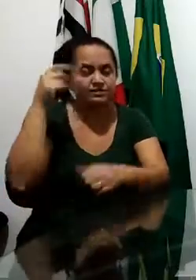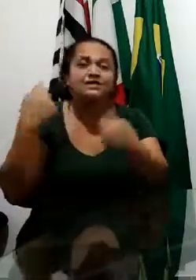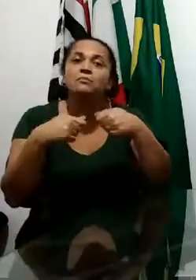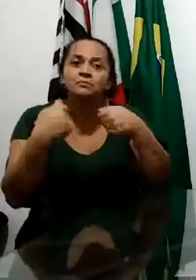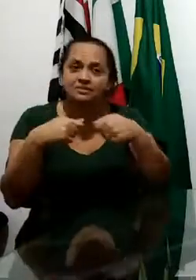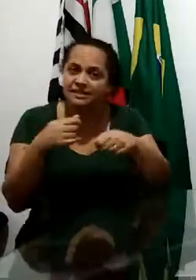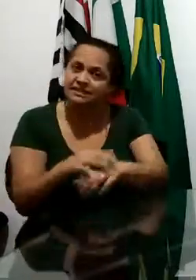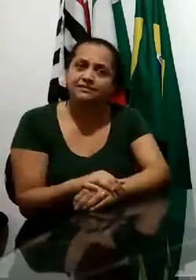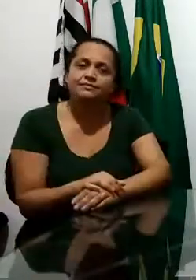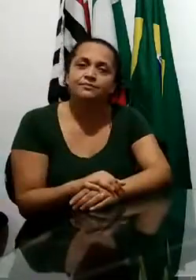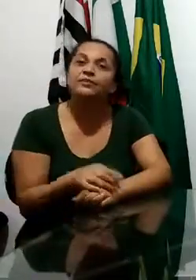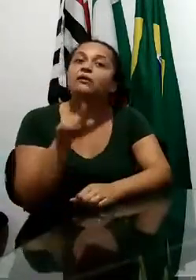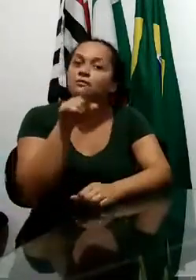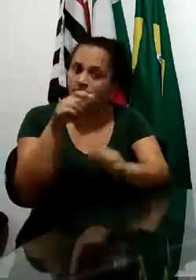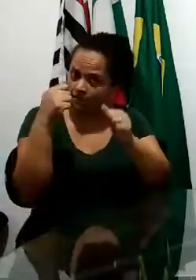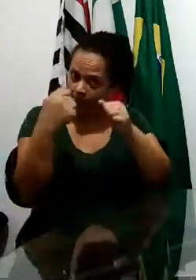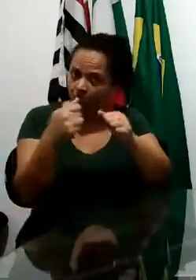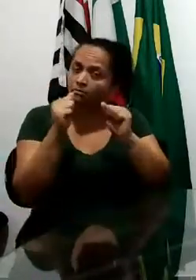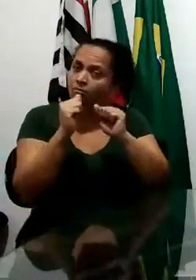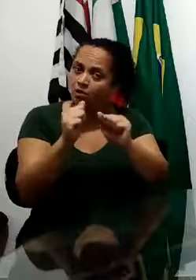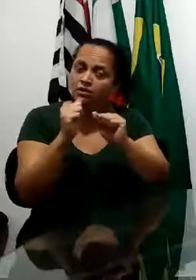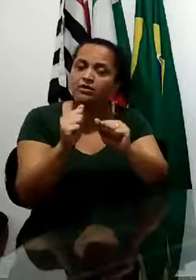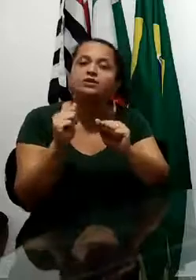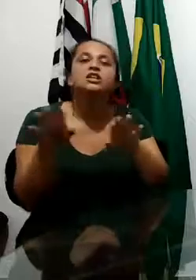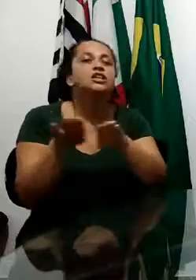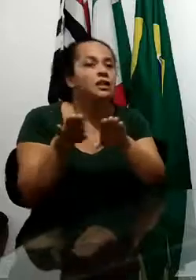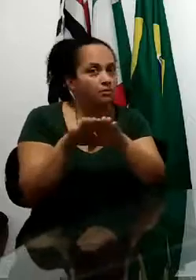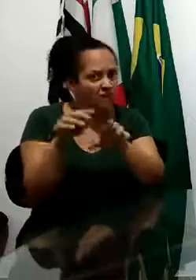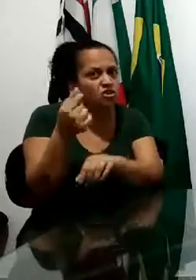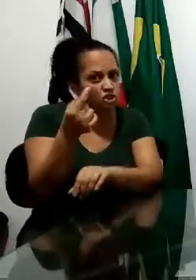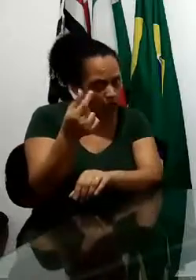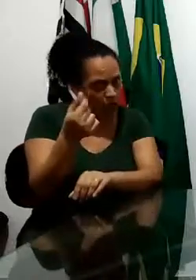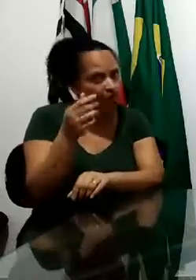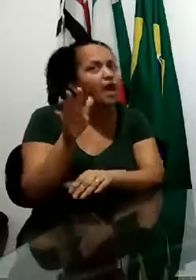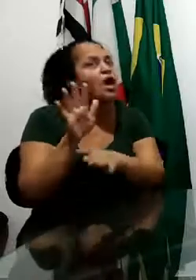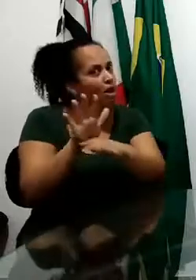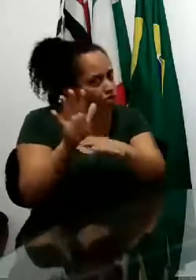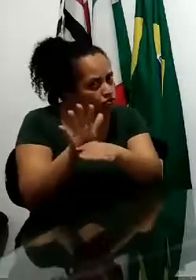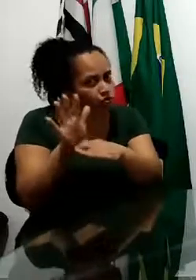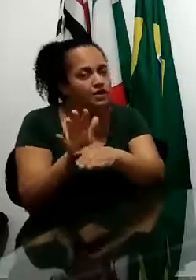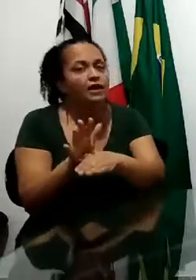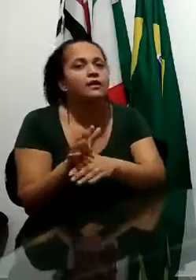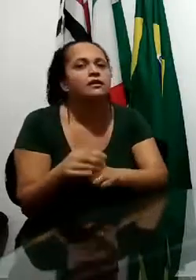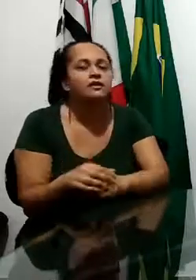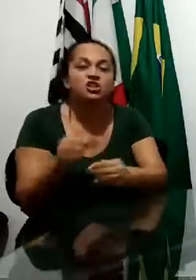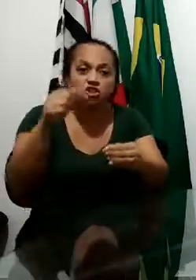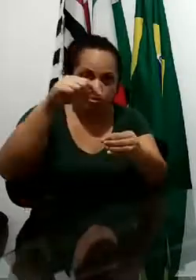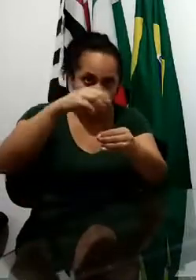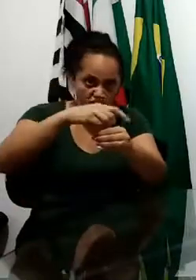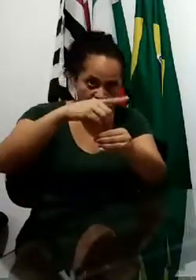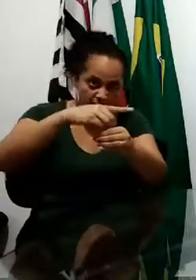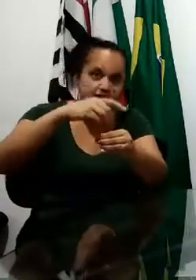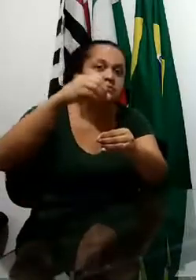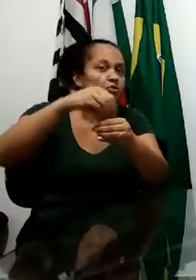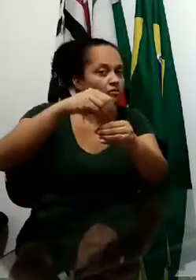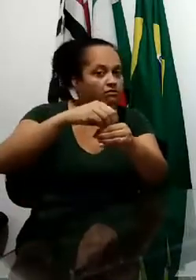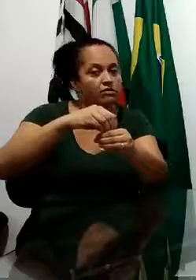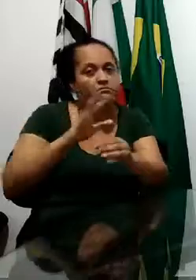Você pode também socorrer também financeiramente, ajudando financeiramente com seus dízimos e